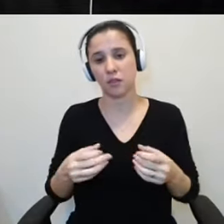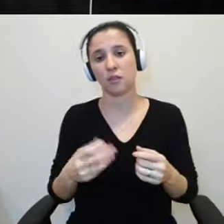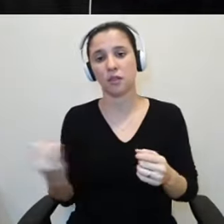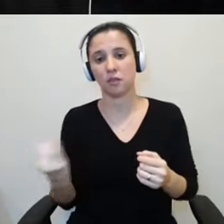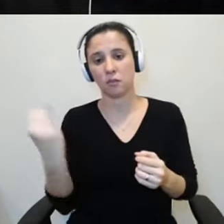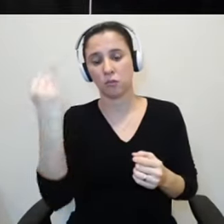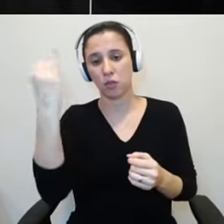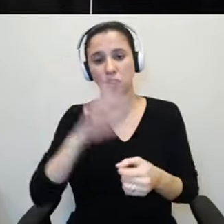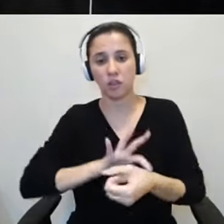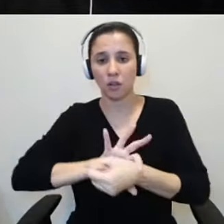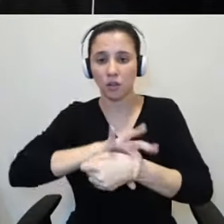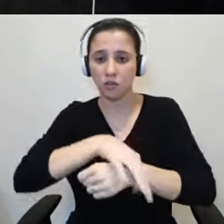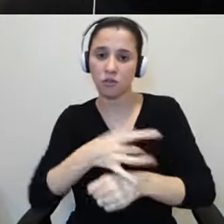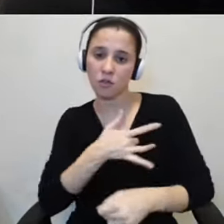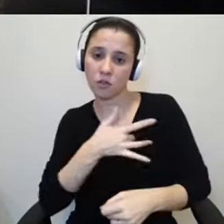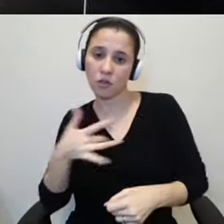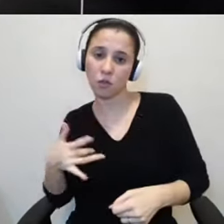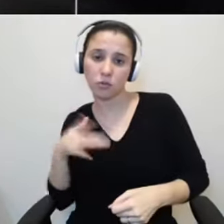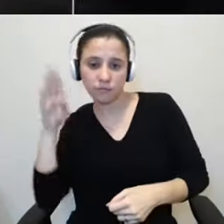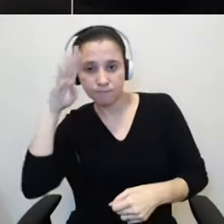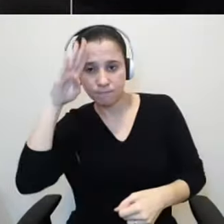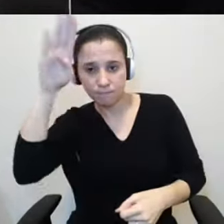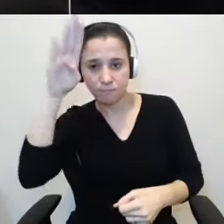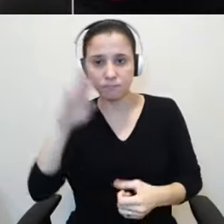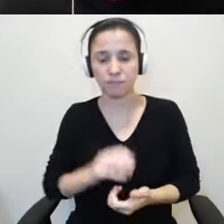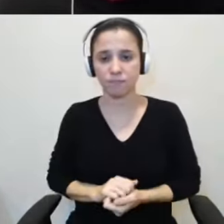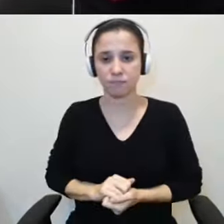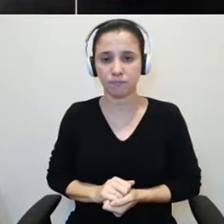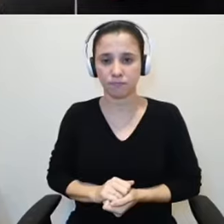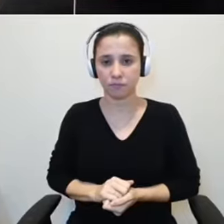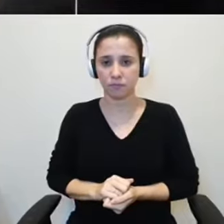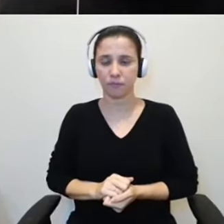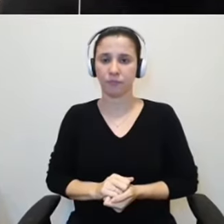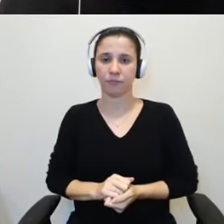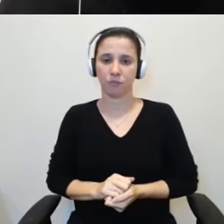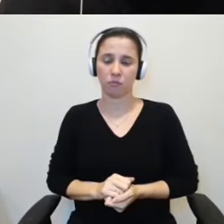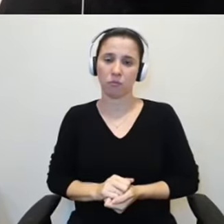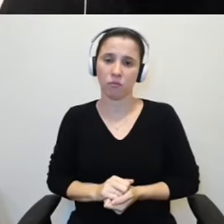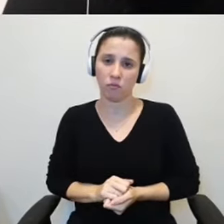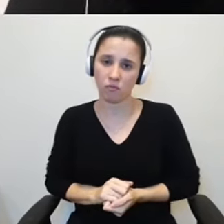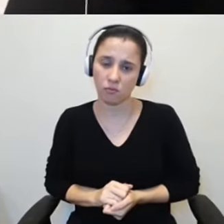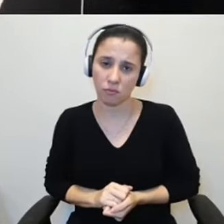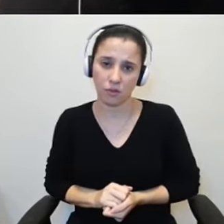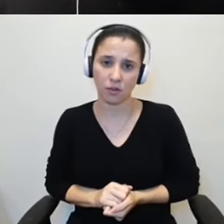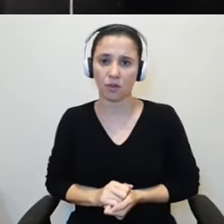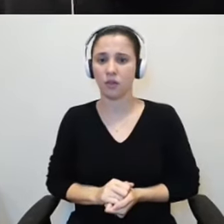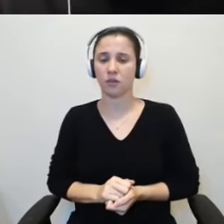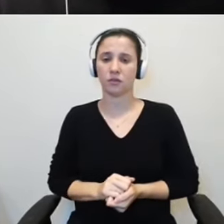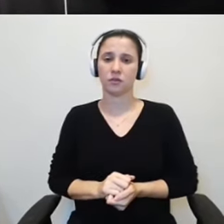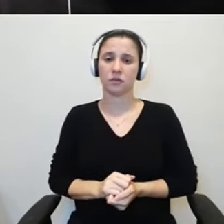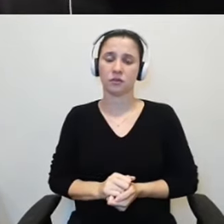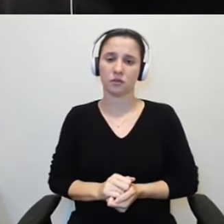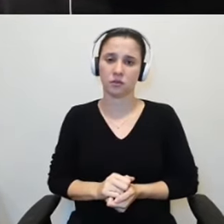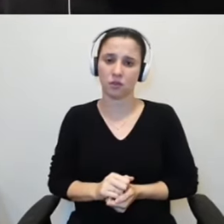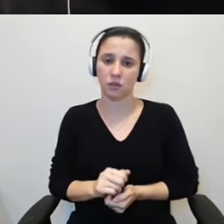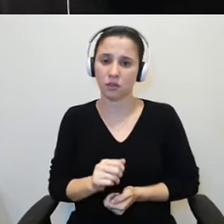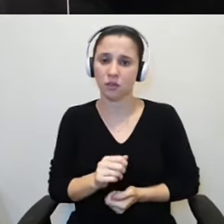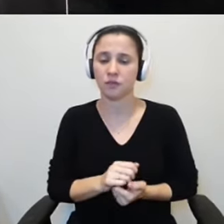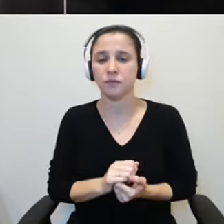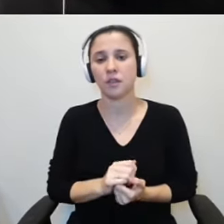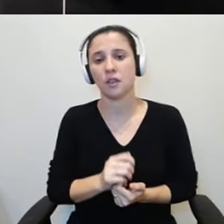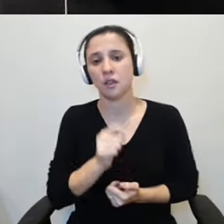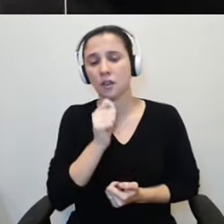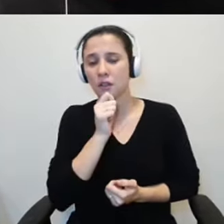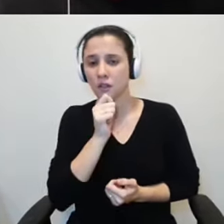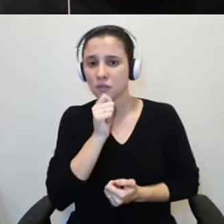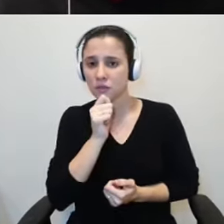AD, até a exigência de vacina? Não, pessoal, não tem essa definição. Se vocês verificarem lá na proposta,